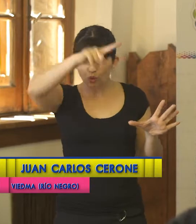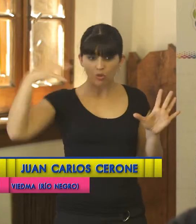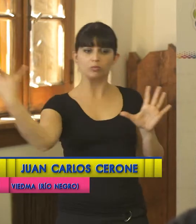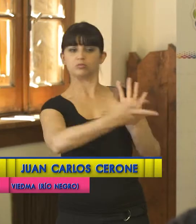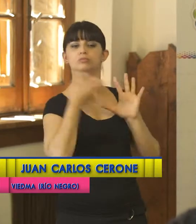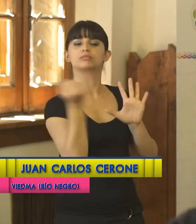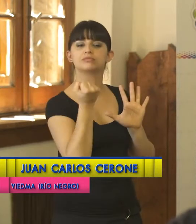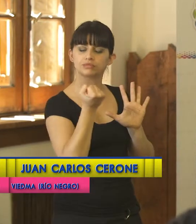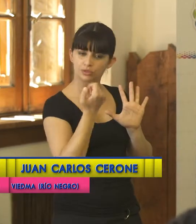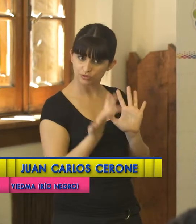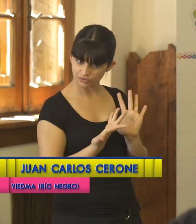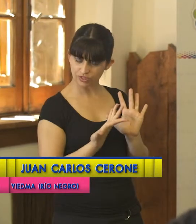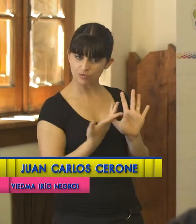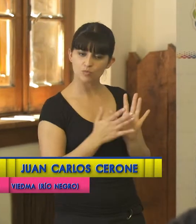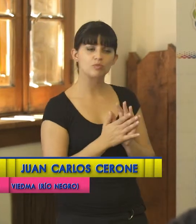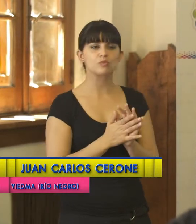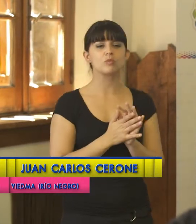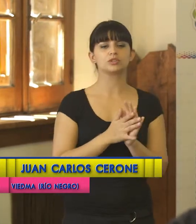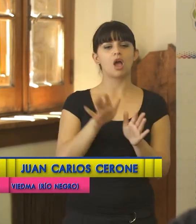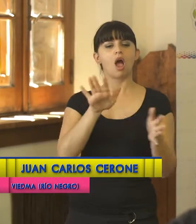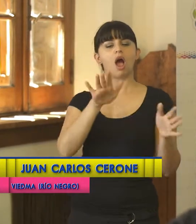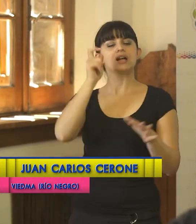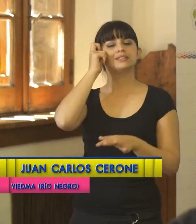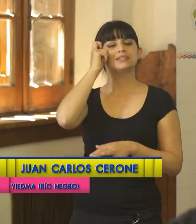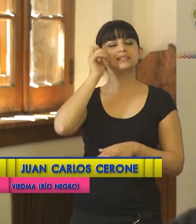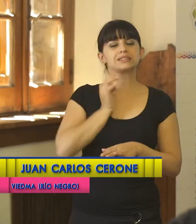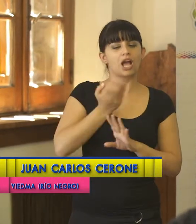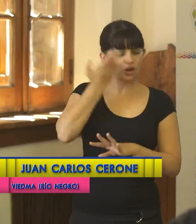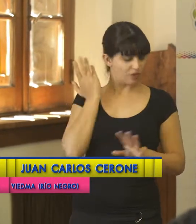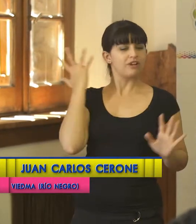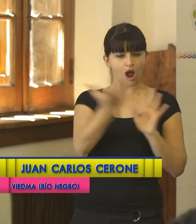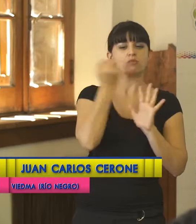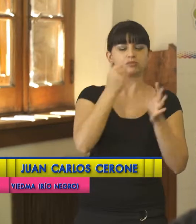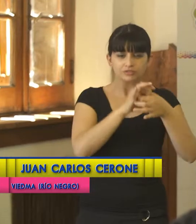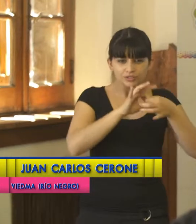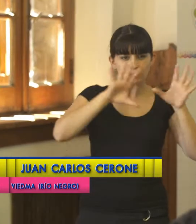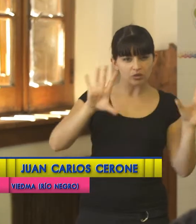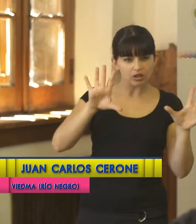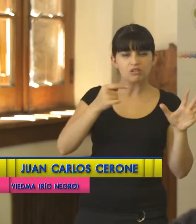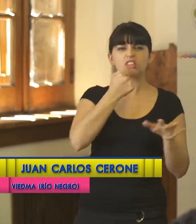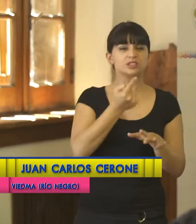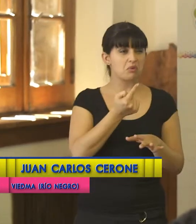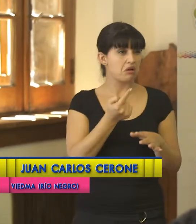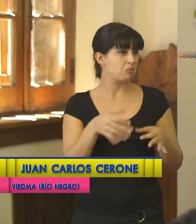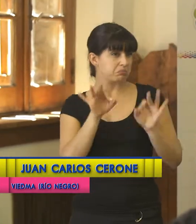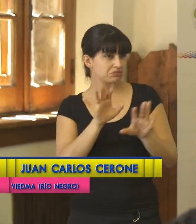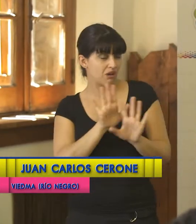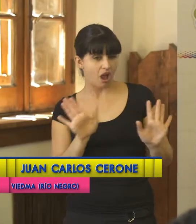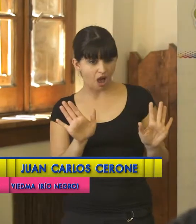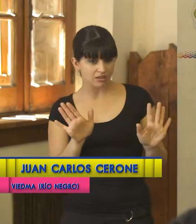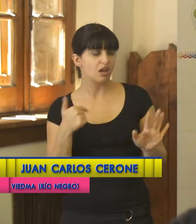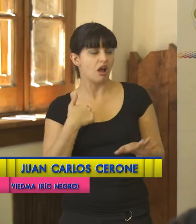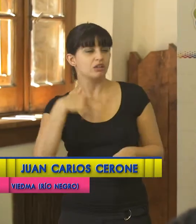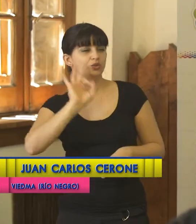hace más de nada más nada menos que 30 años yo estoy por ahí decimos todos nada más y nada menos que 30 años y que supimos